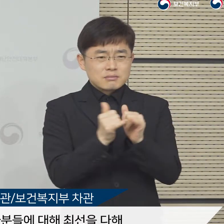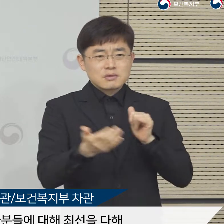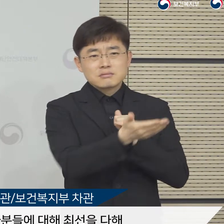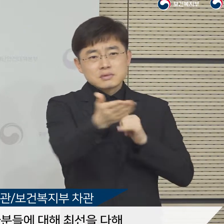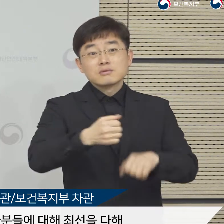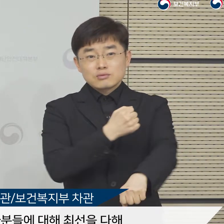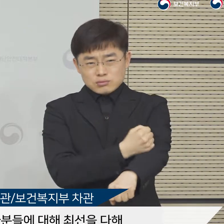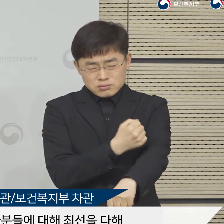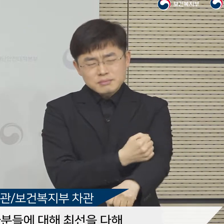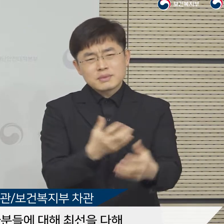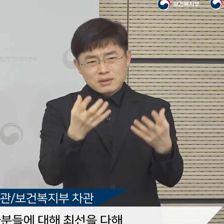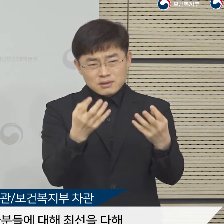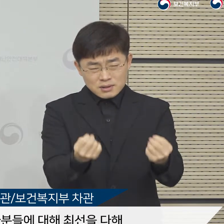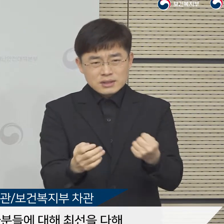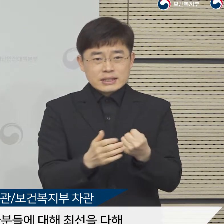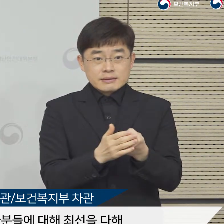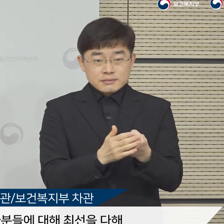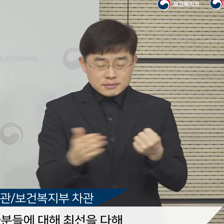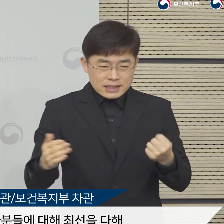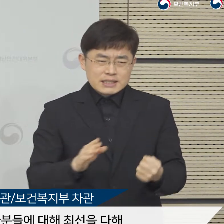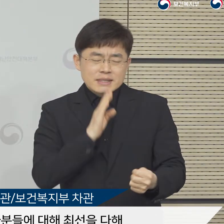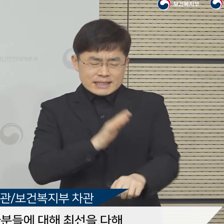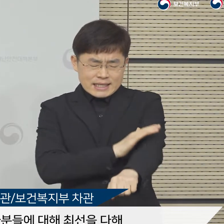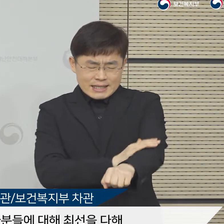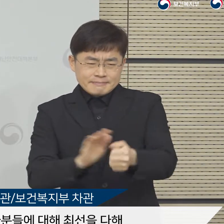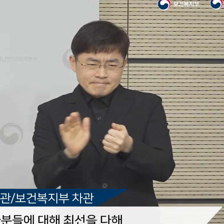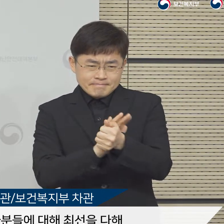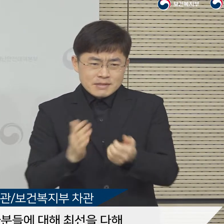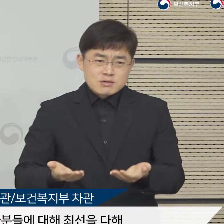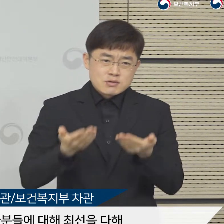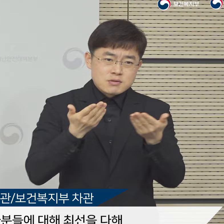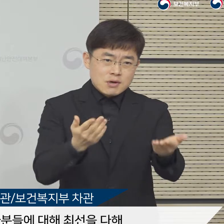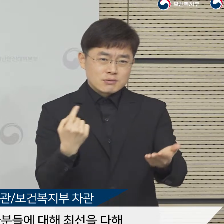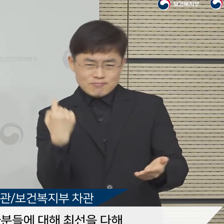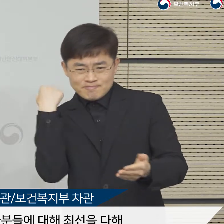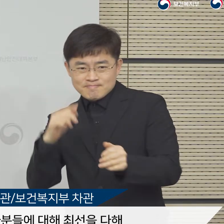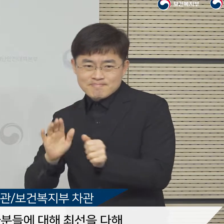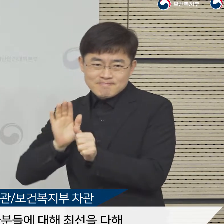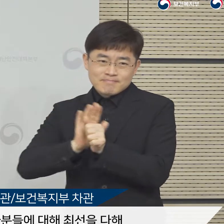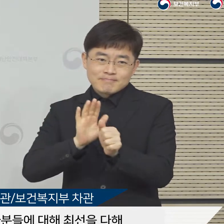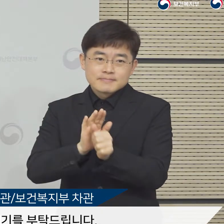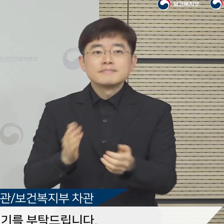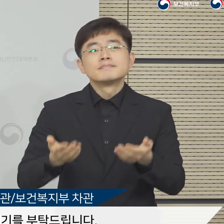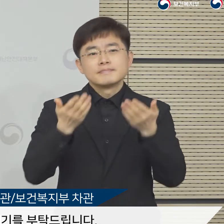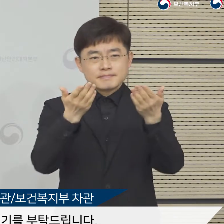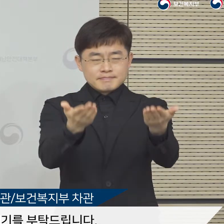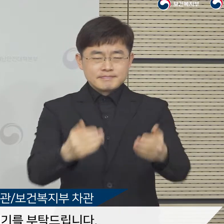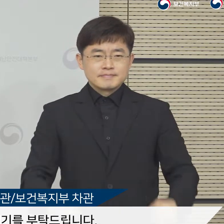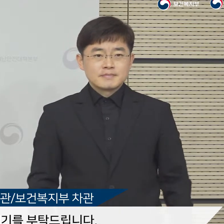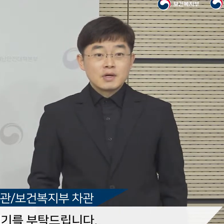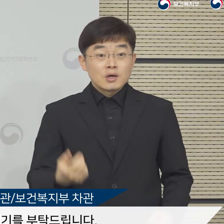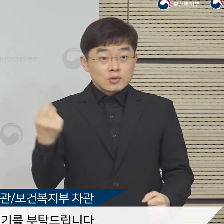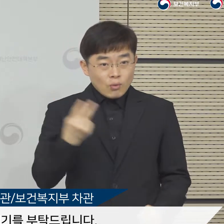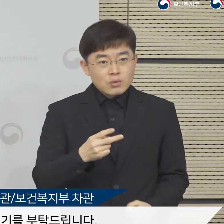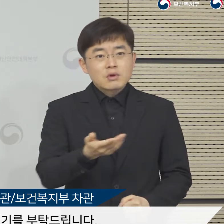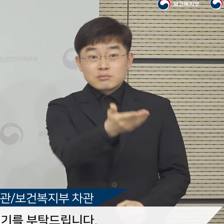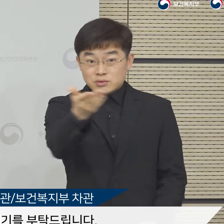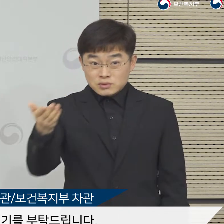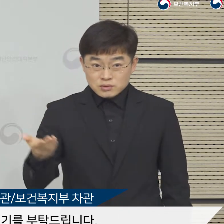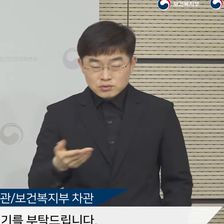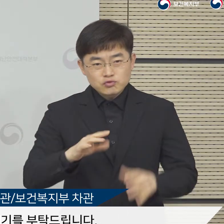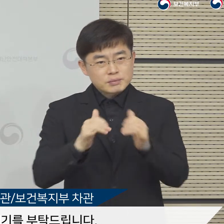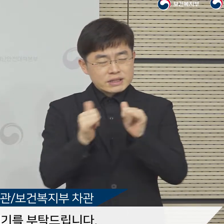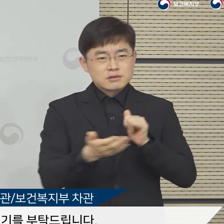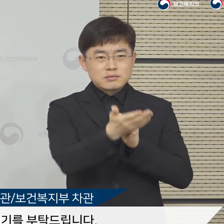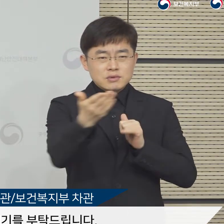의료인분들과 관계자분들에 대해 최선을 다해 예우하고 지원을 아끼지 않도록 하겠습니다. 국민들께서도 함께